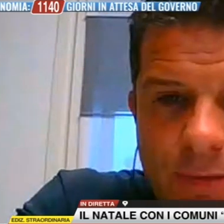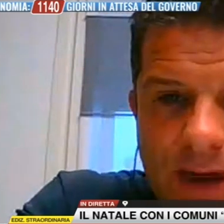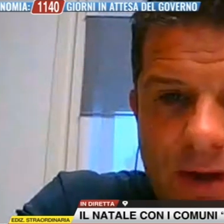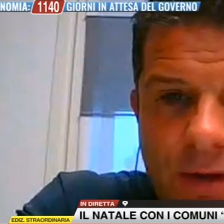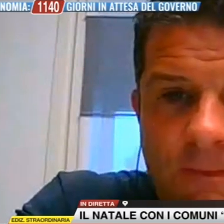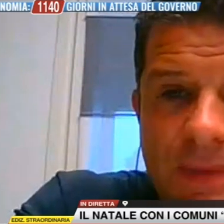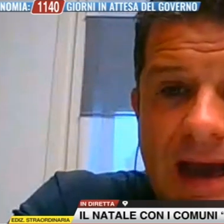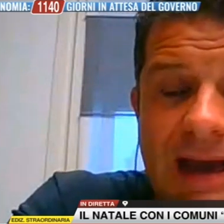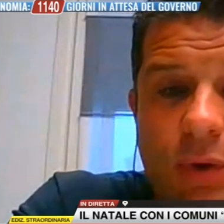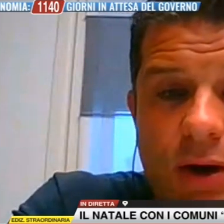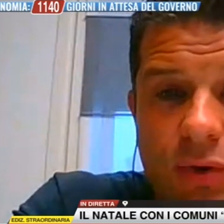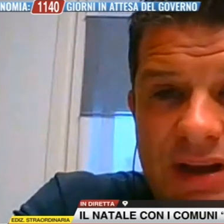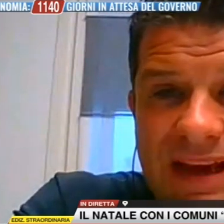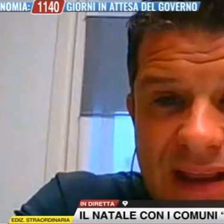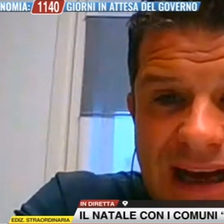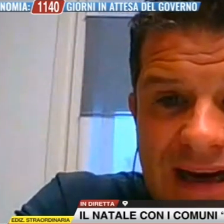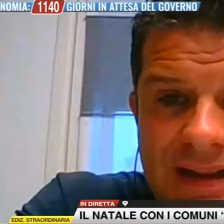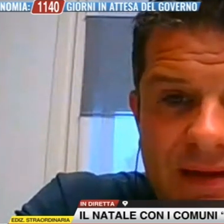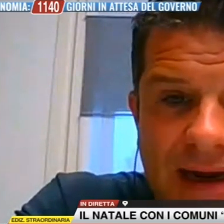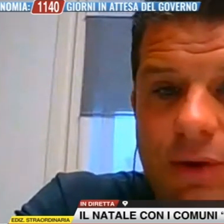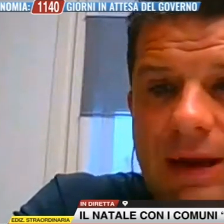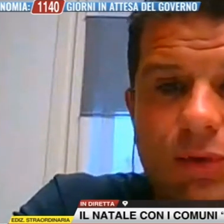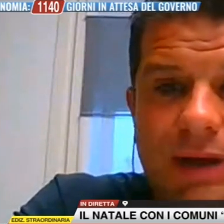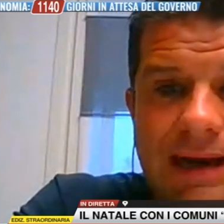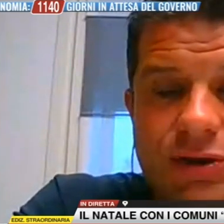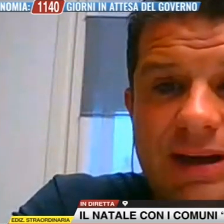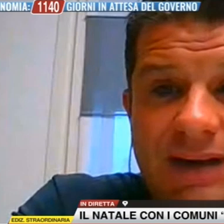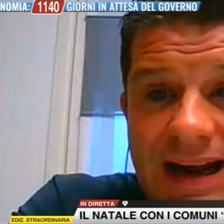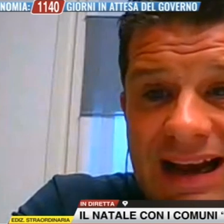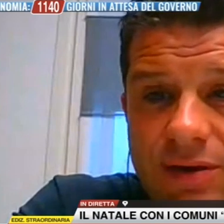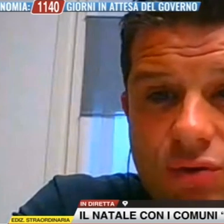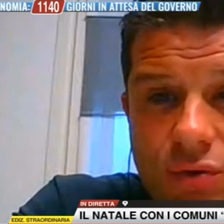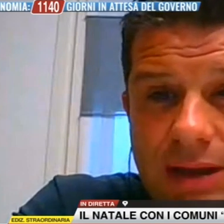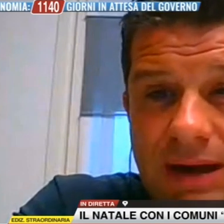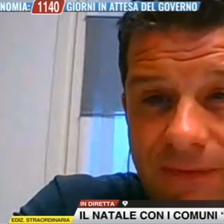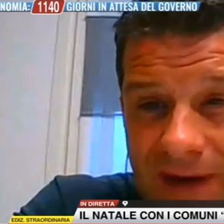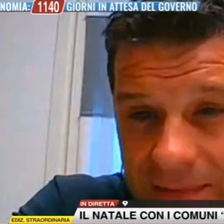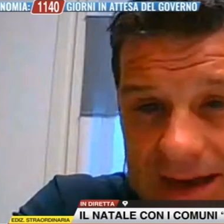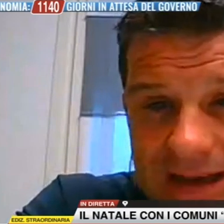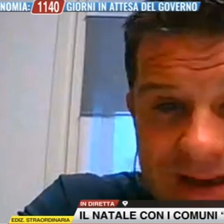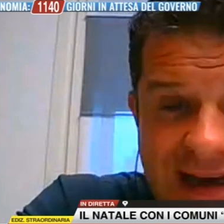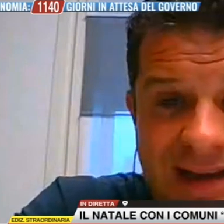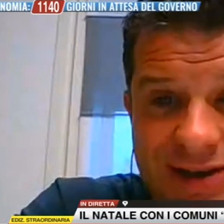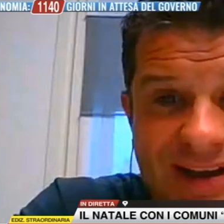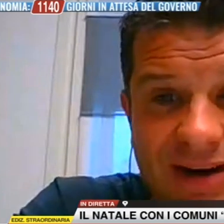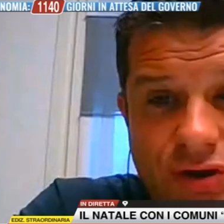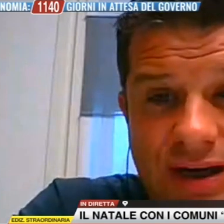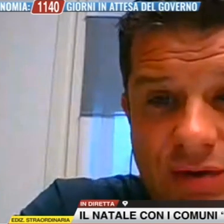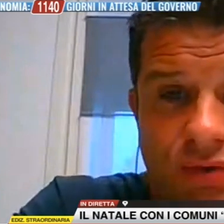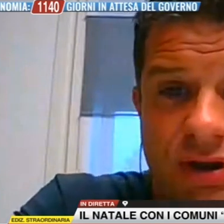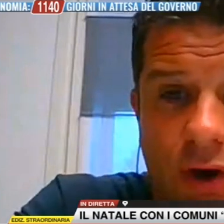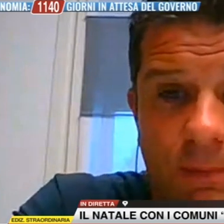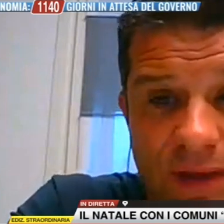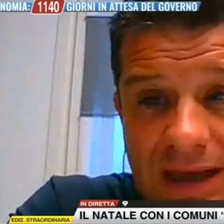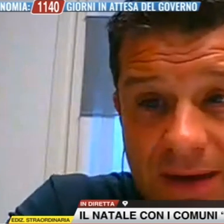giusto, criticabile o meno, è quello di evitare di arrivare al lockdown totale, cioè di arrivare alla chiusura delle fabbriche, delle aziende, eccetera, cosa che